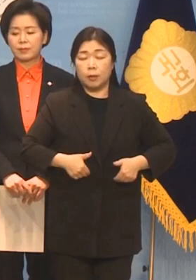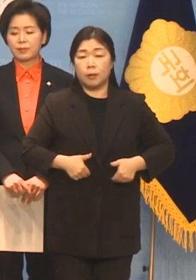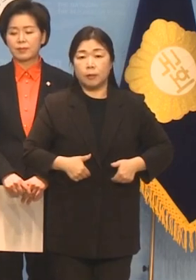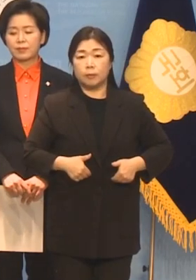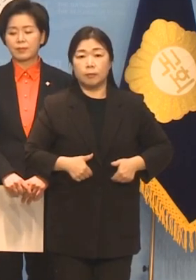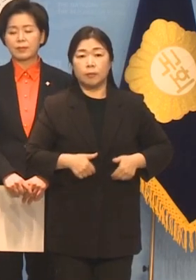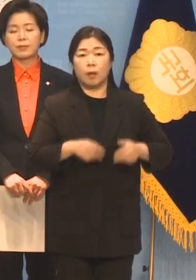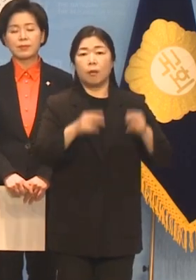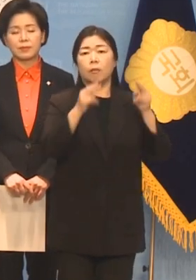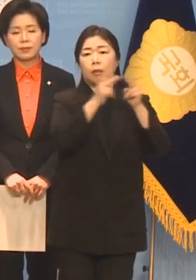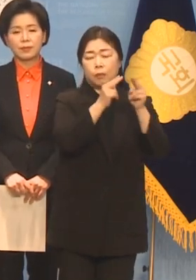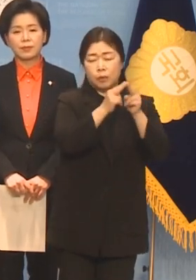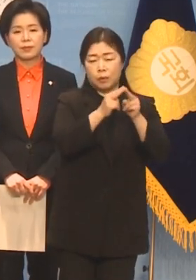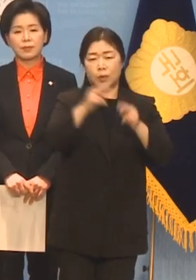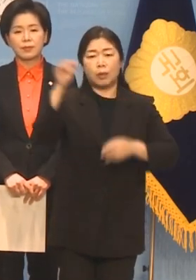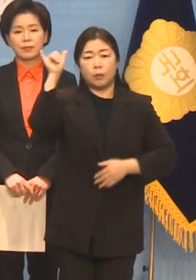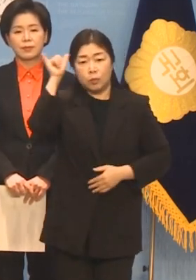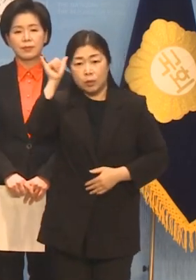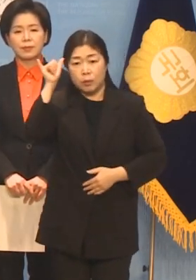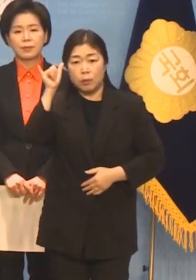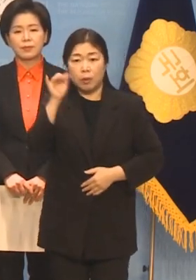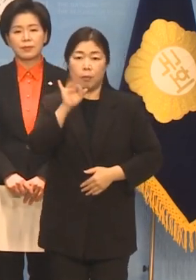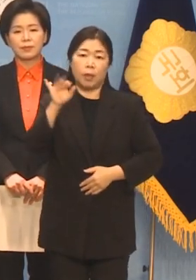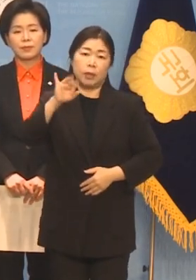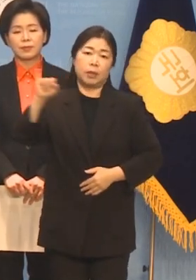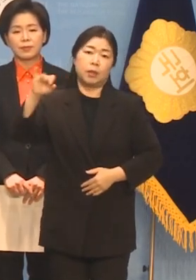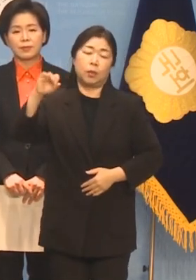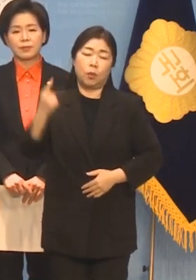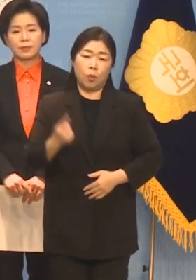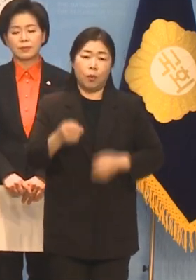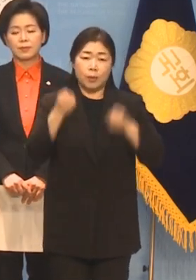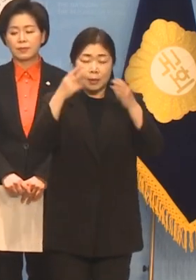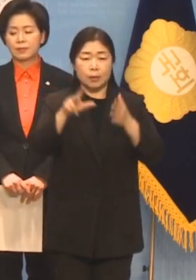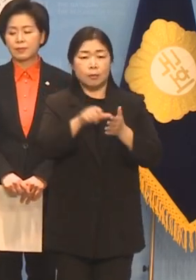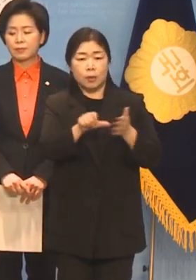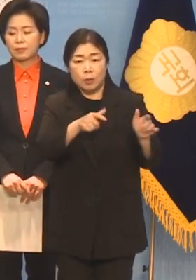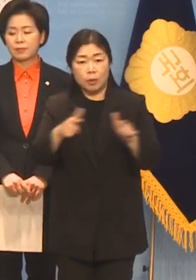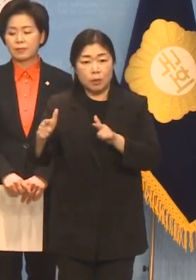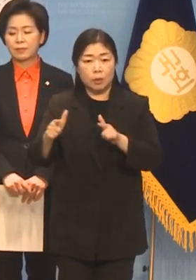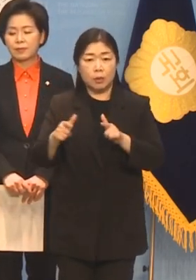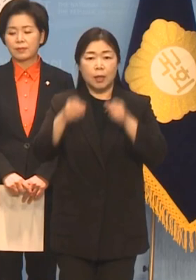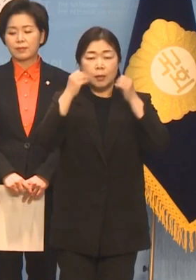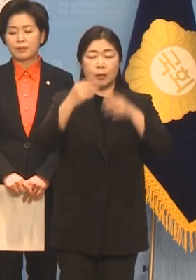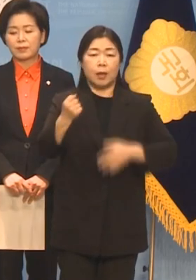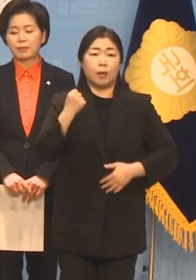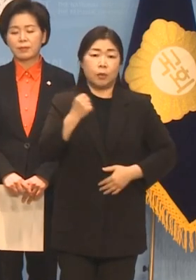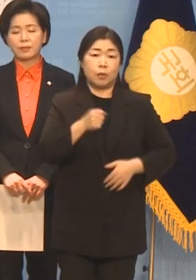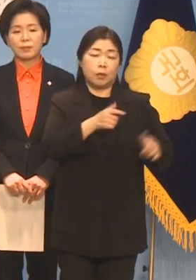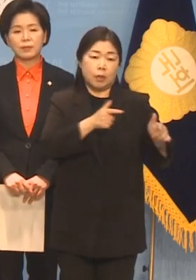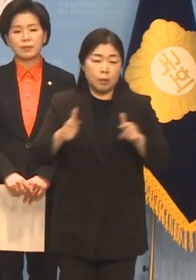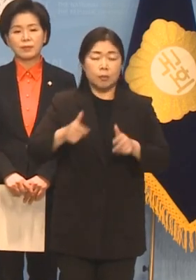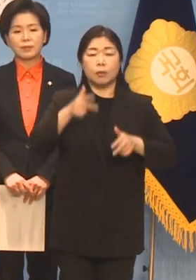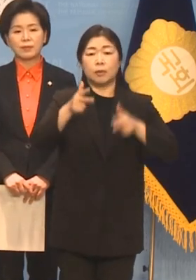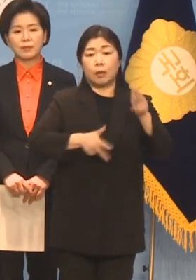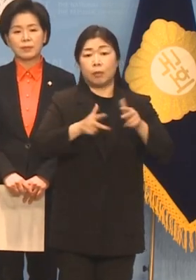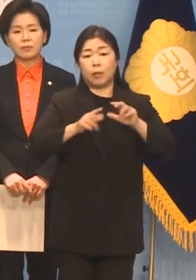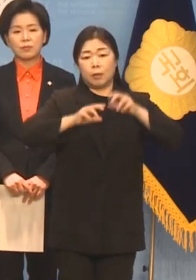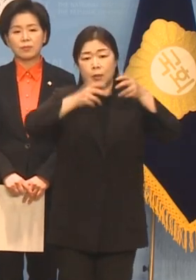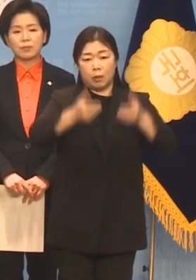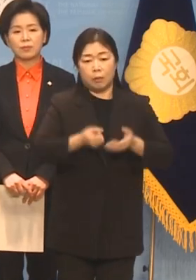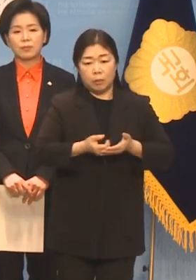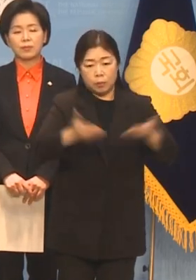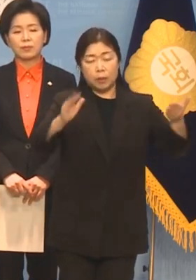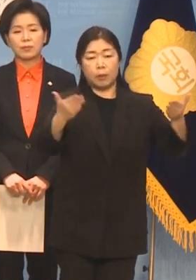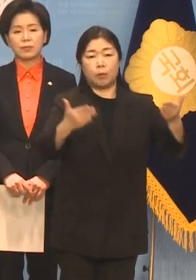반도체, 인공지능, 바이오, 신재료, 신에너지와 같은 산업들이 세계화되고